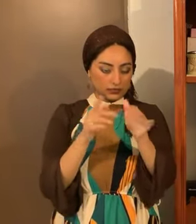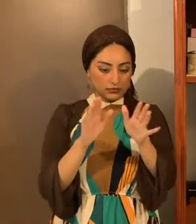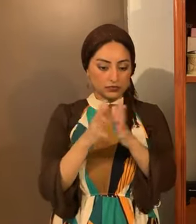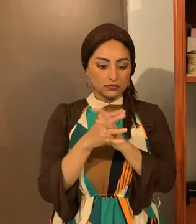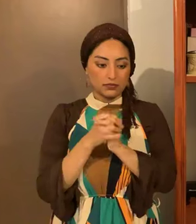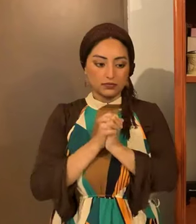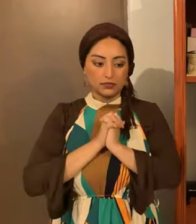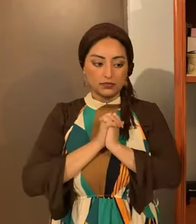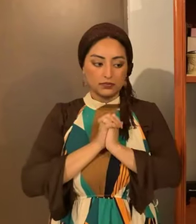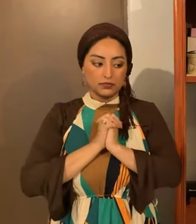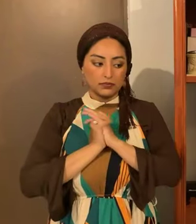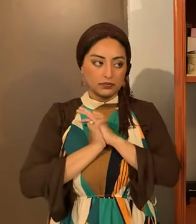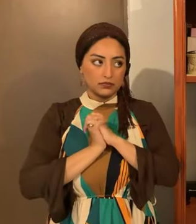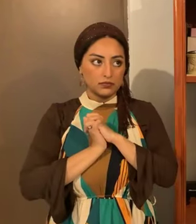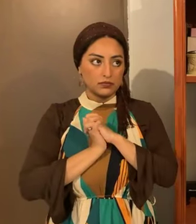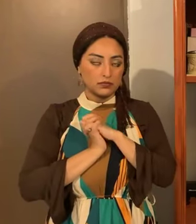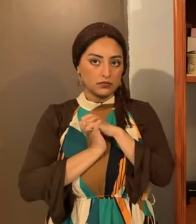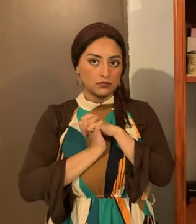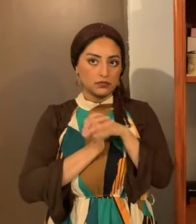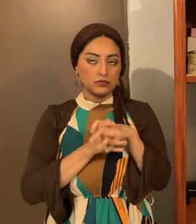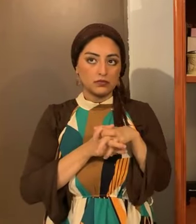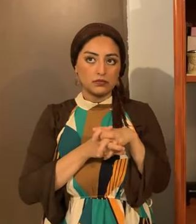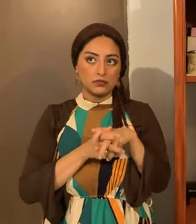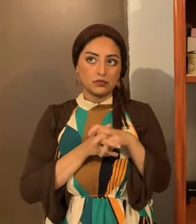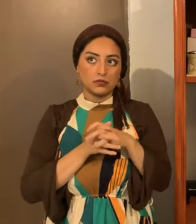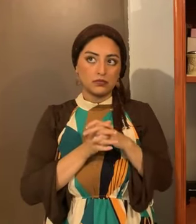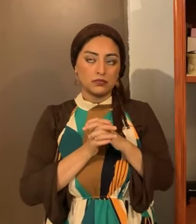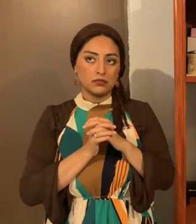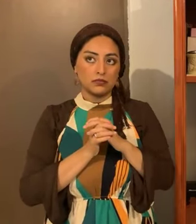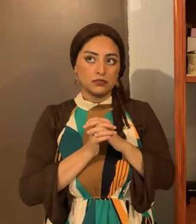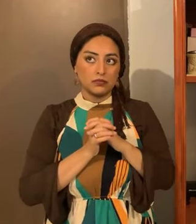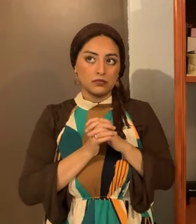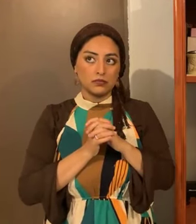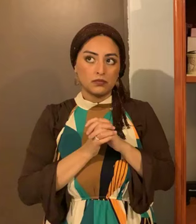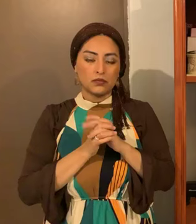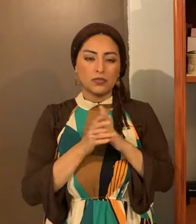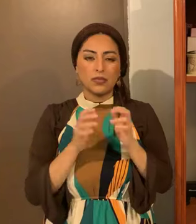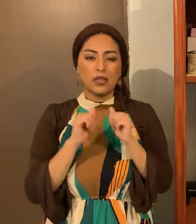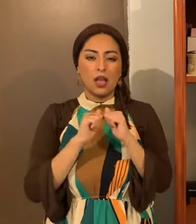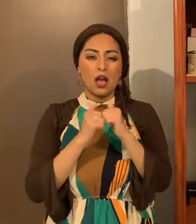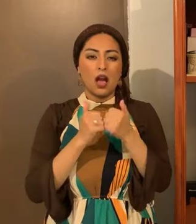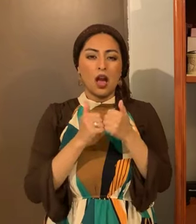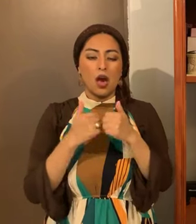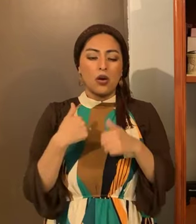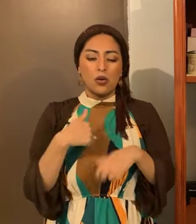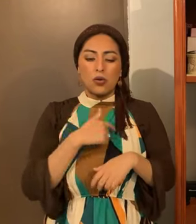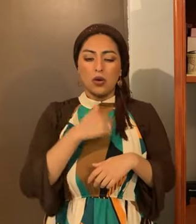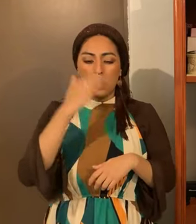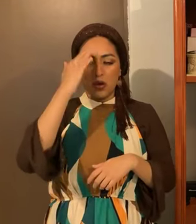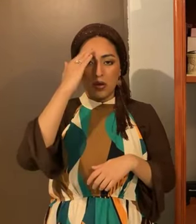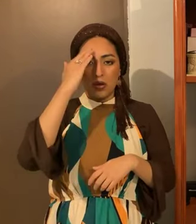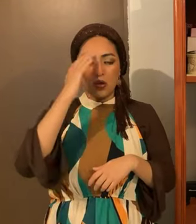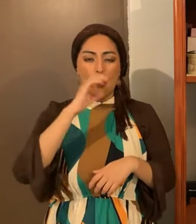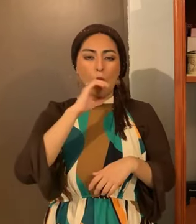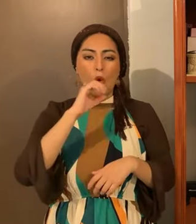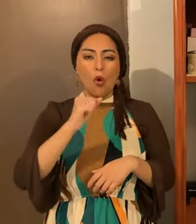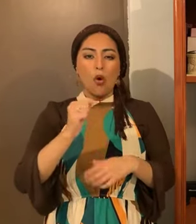¿Qué elementos nos sugieren antigüedad? Y esto es